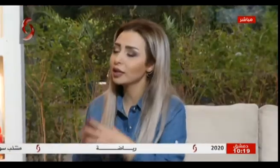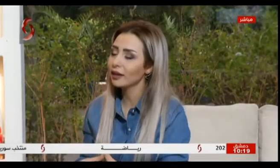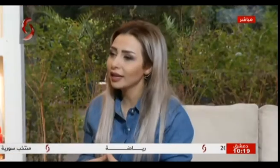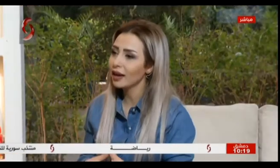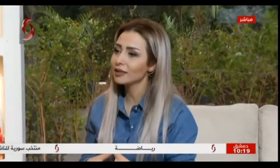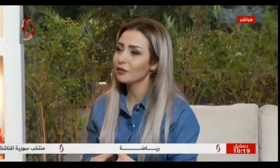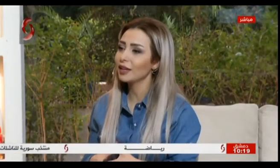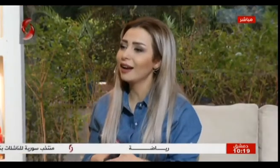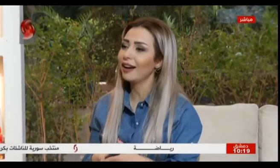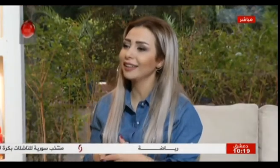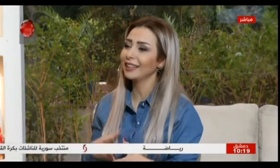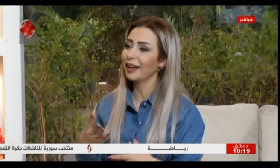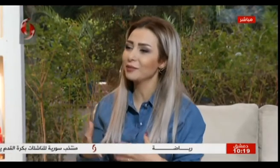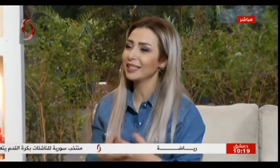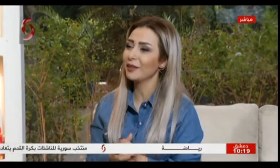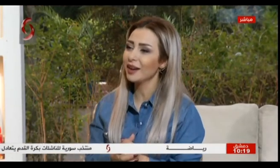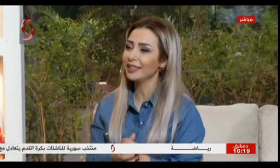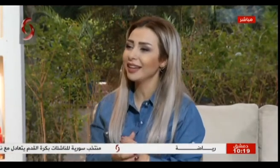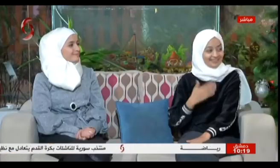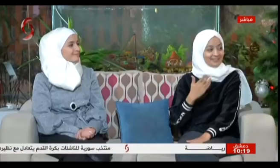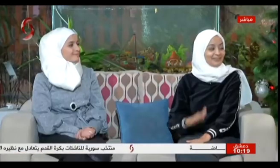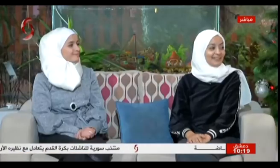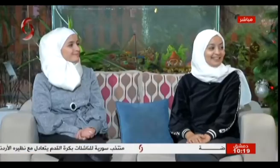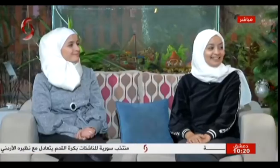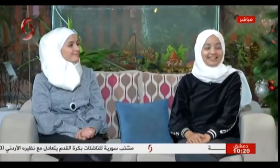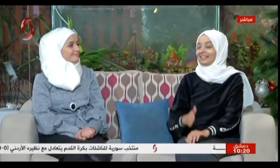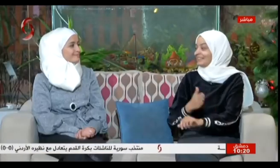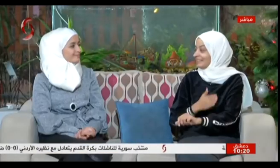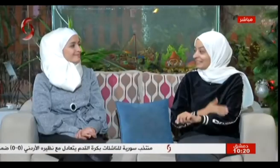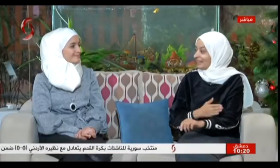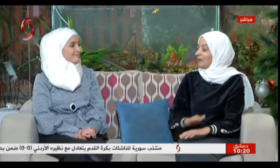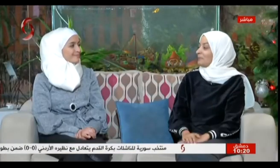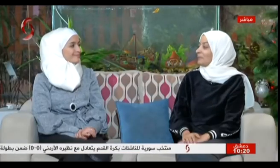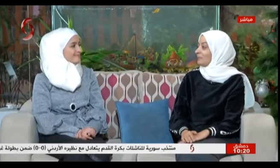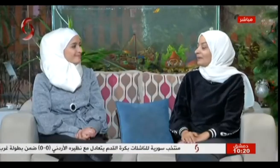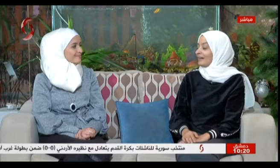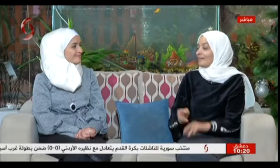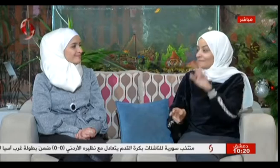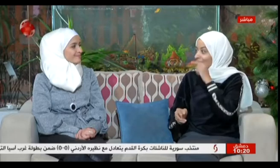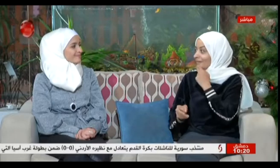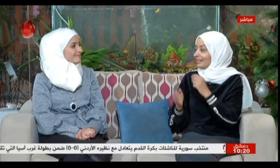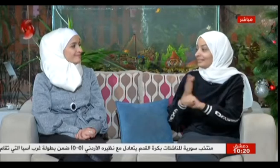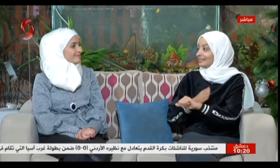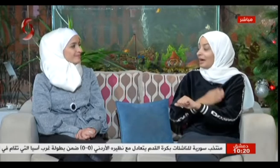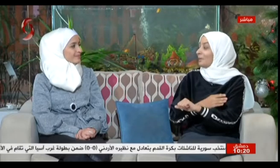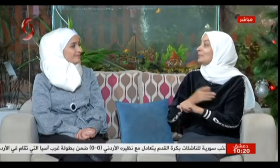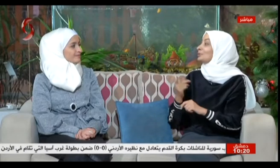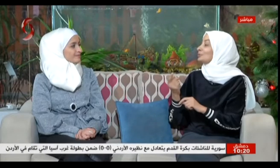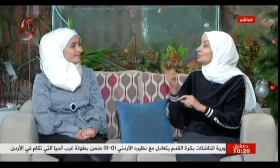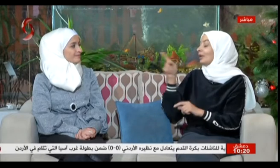كل الشكر لك انسه فرح انك تعبتي كمان معنا. يعني بدنا نتمنى لك